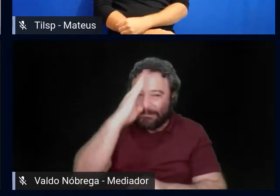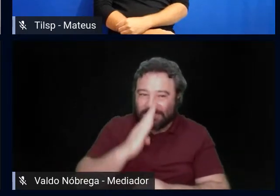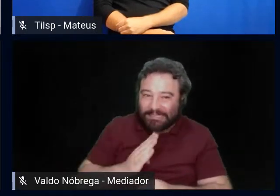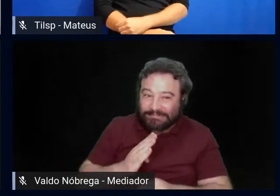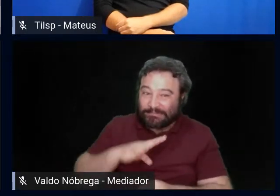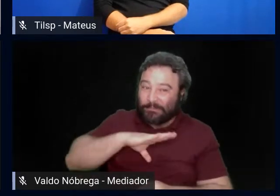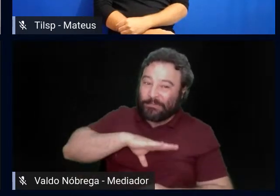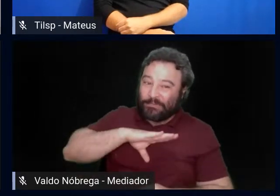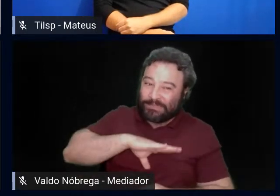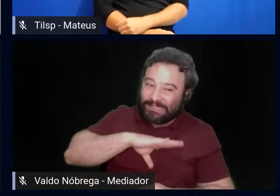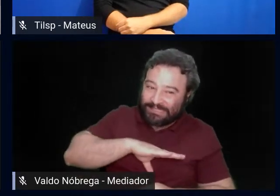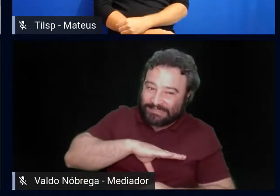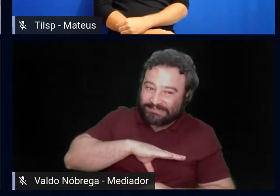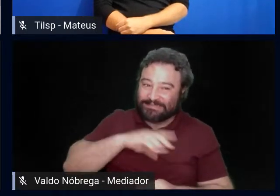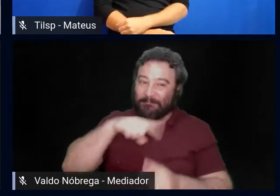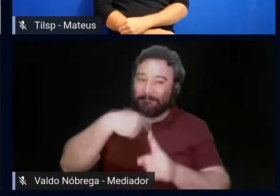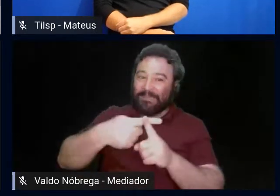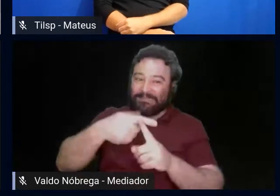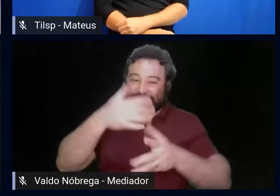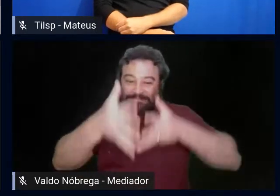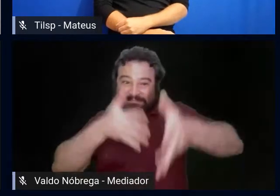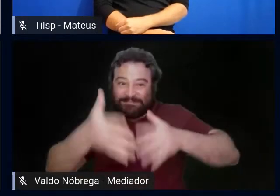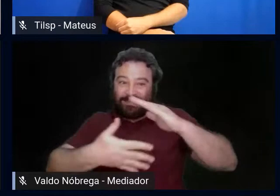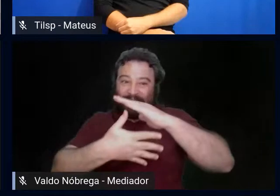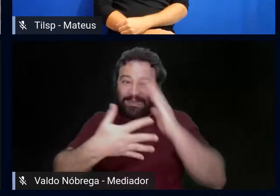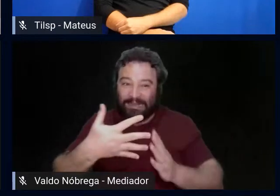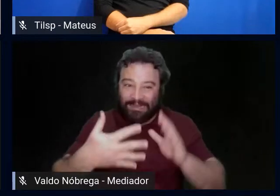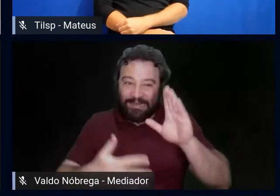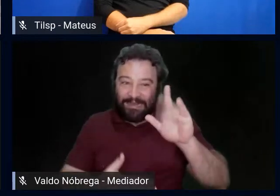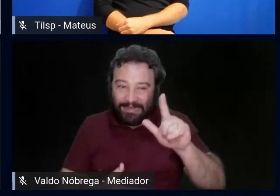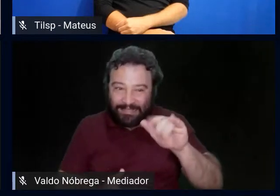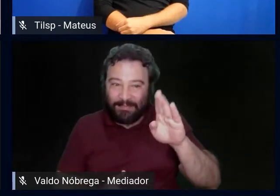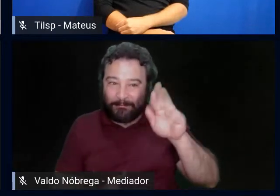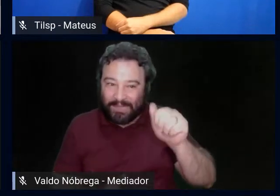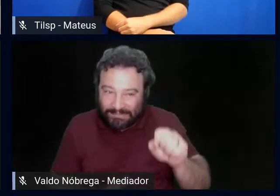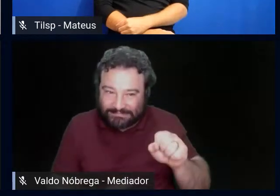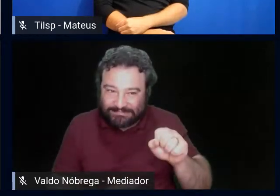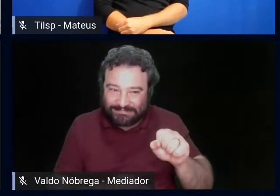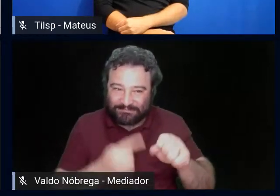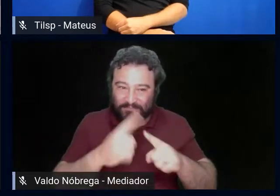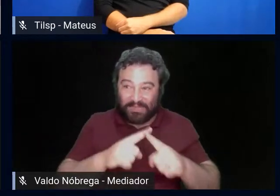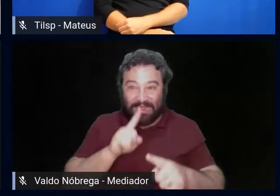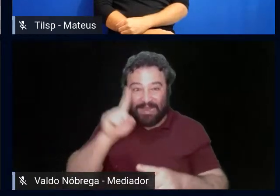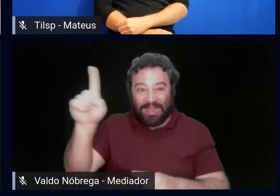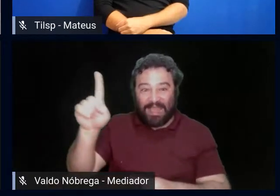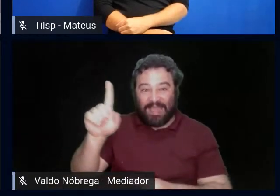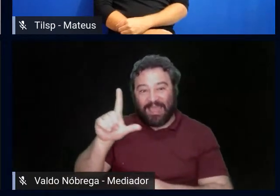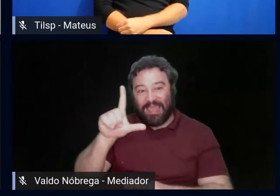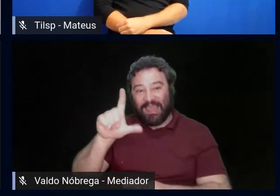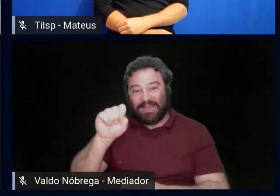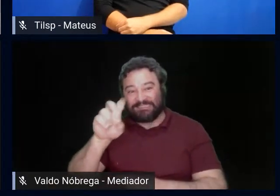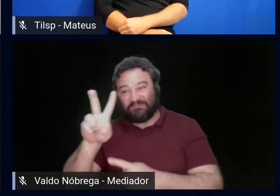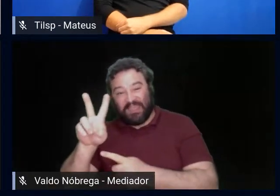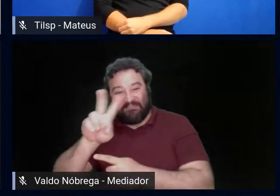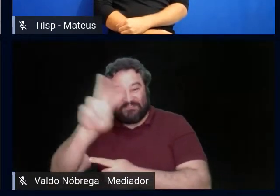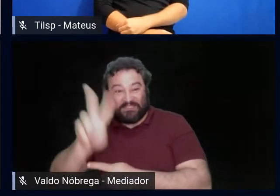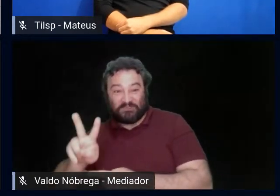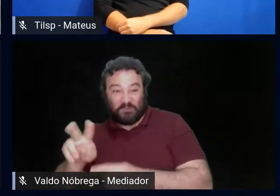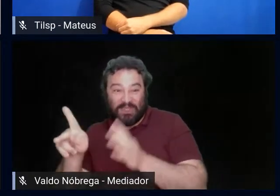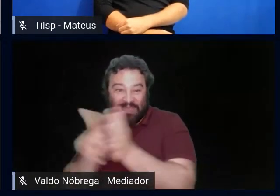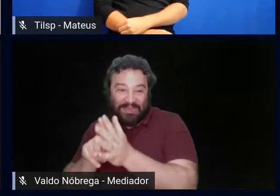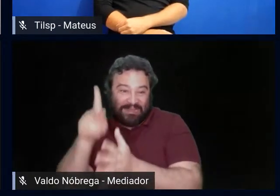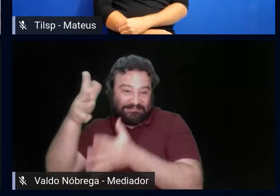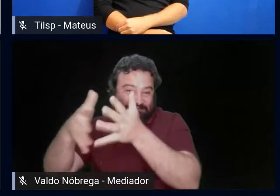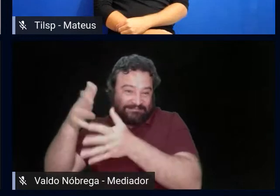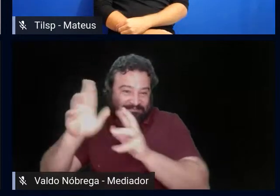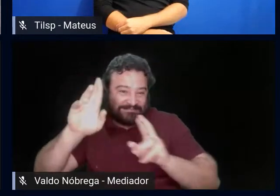de uma língua diferente. Nós temos a língua de sinais brasileira, temos ainda a língua português, a língua portuguesa e eles